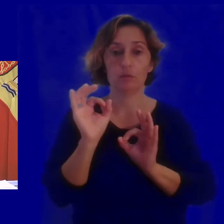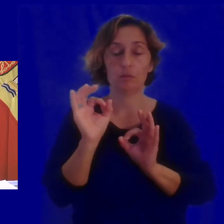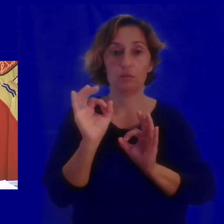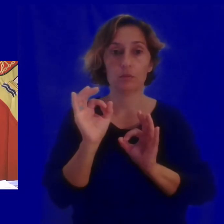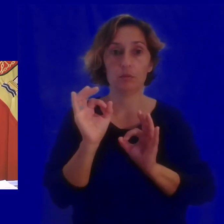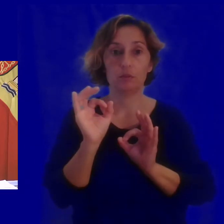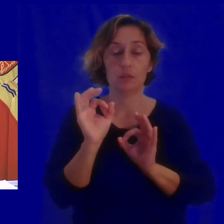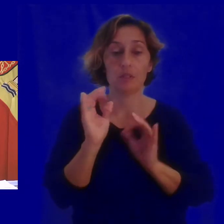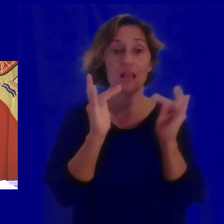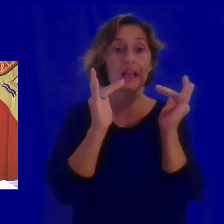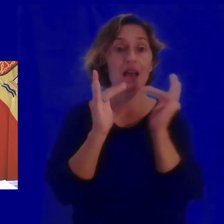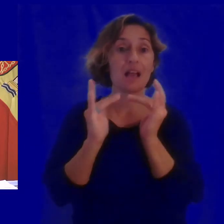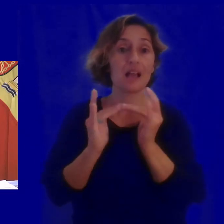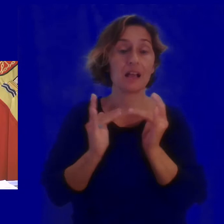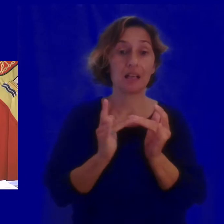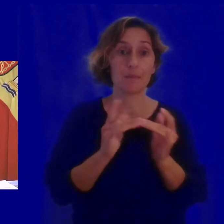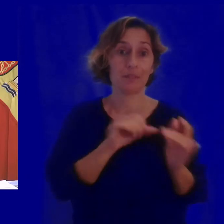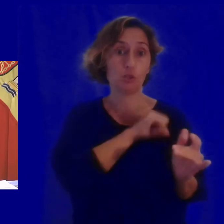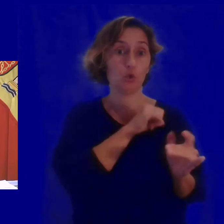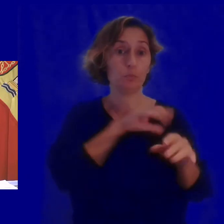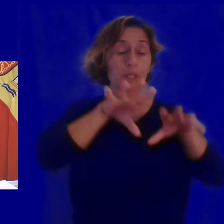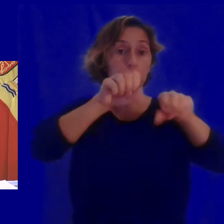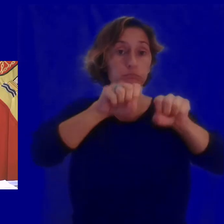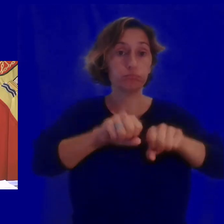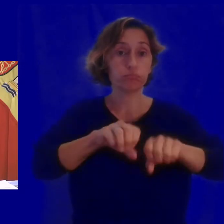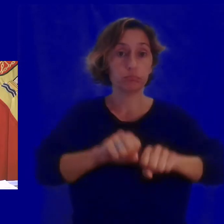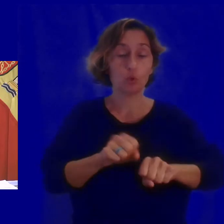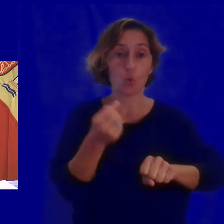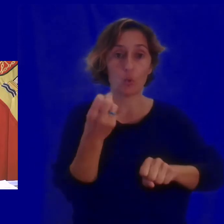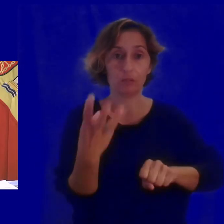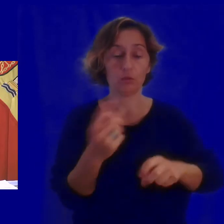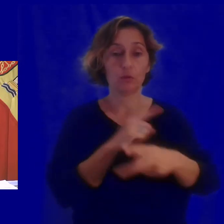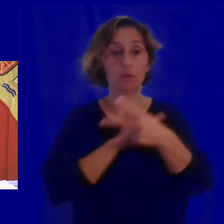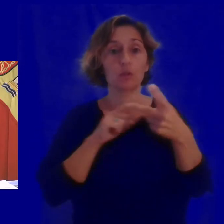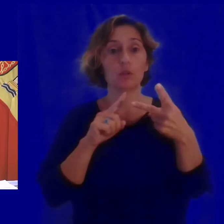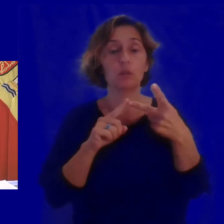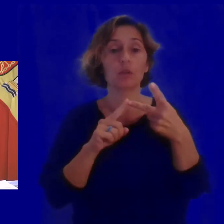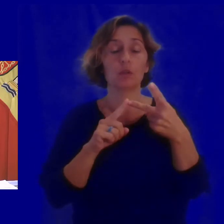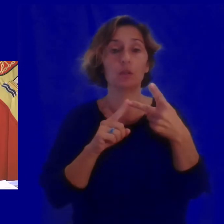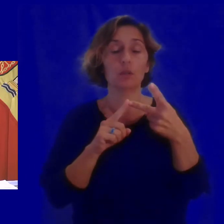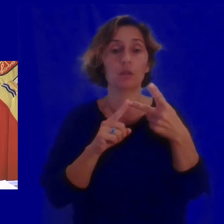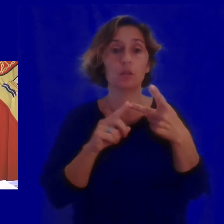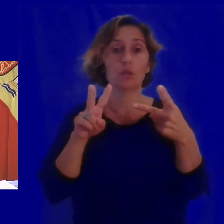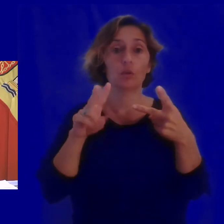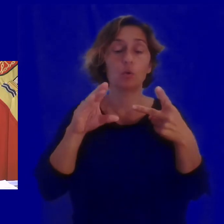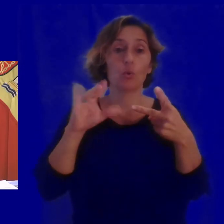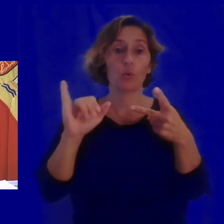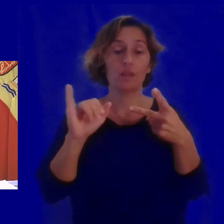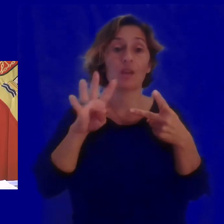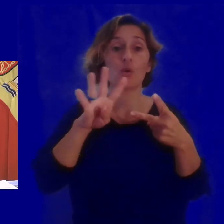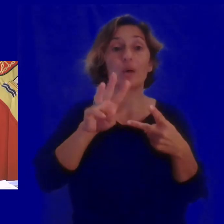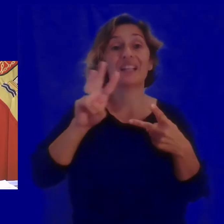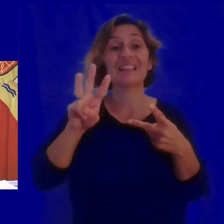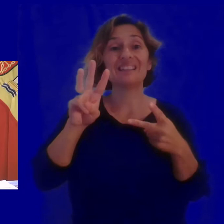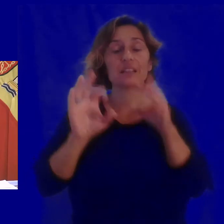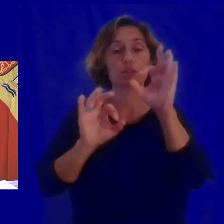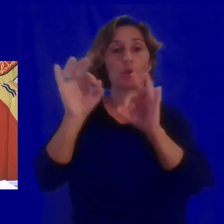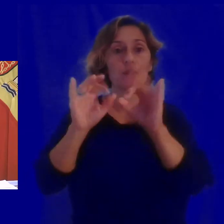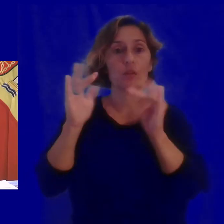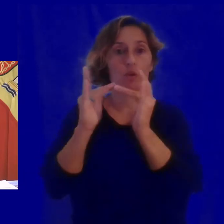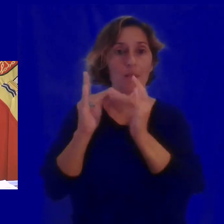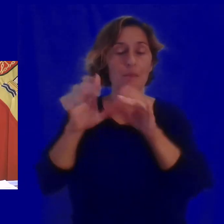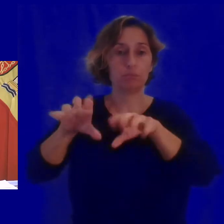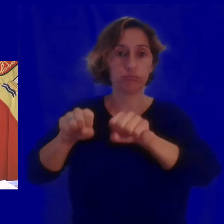las camas ocupadas a nivel hospitalario y un 43% en cuanto a las camas de UCI. Es